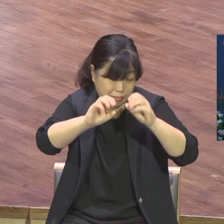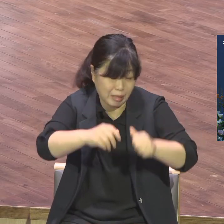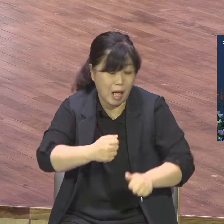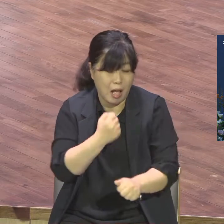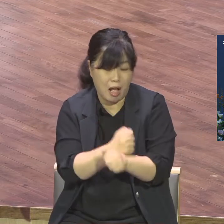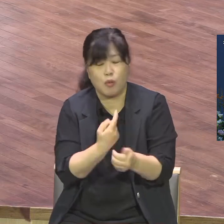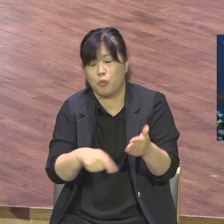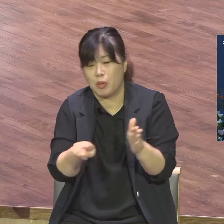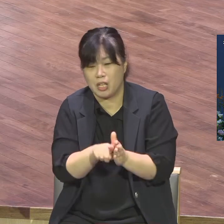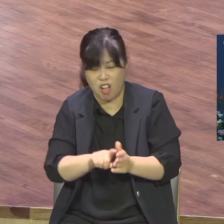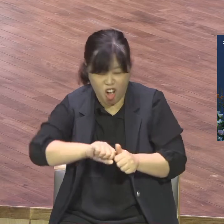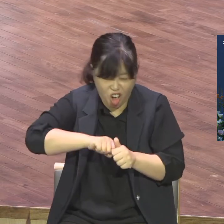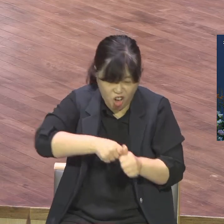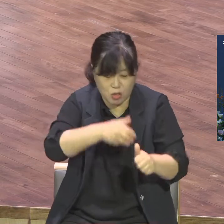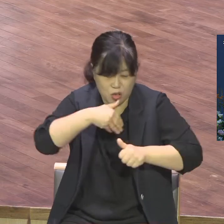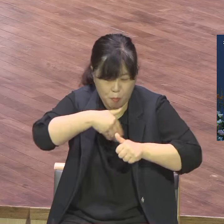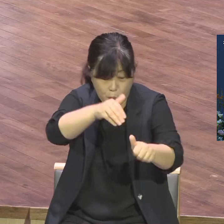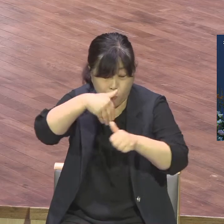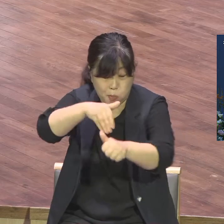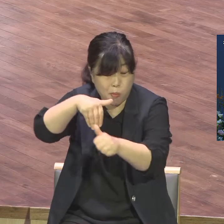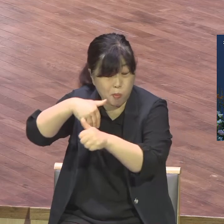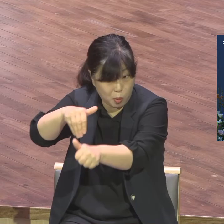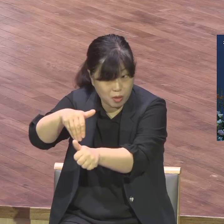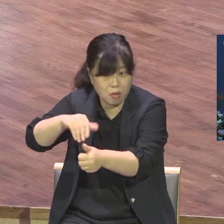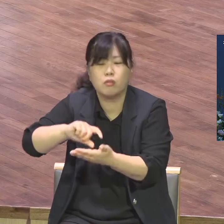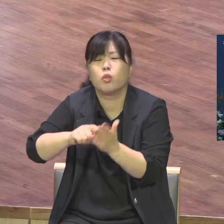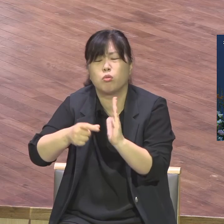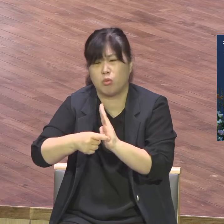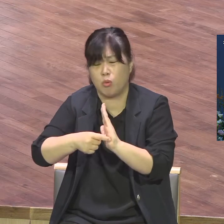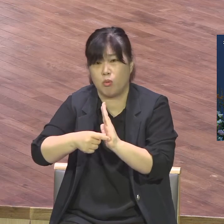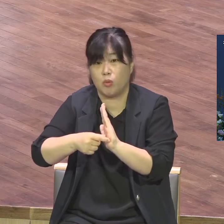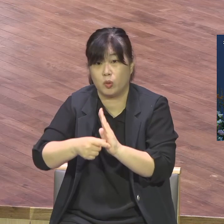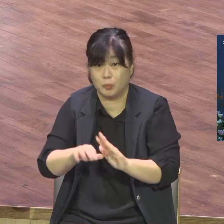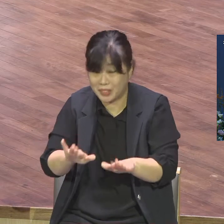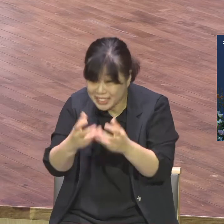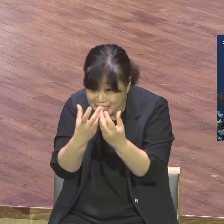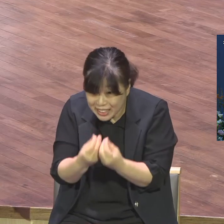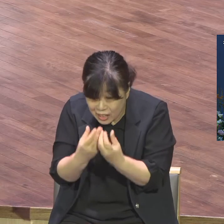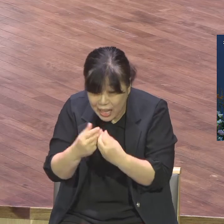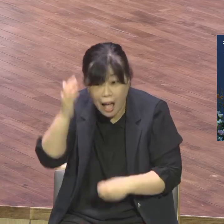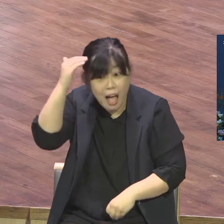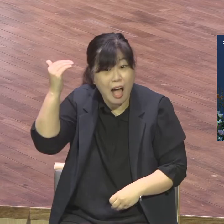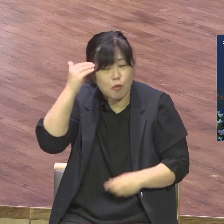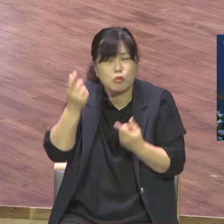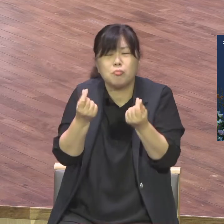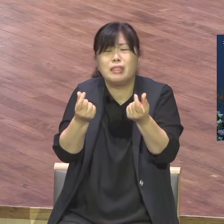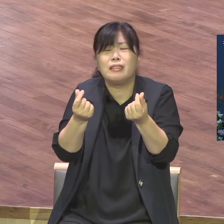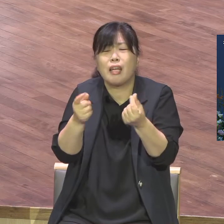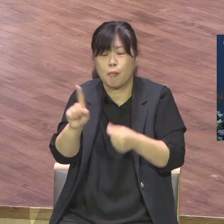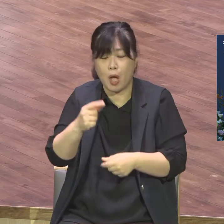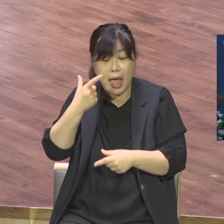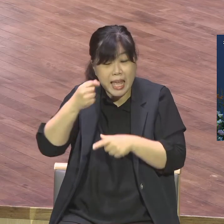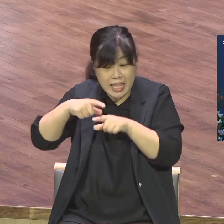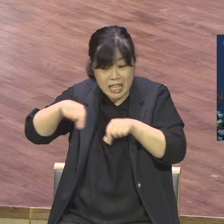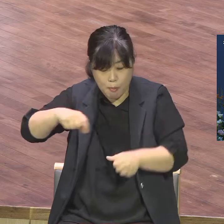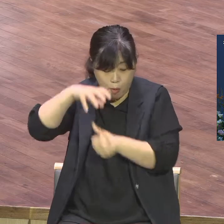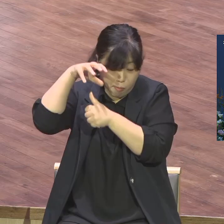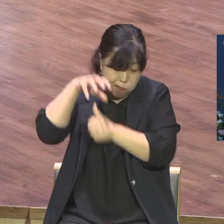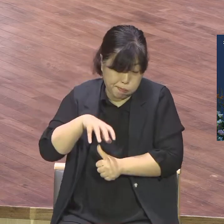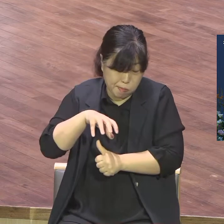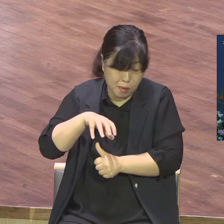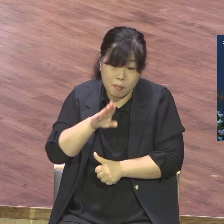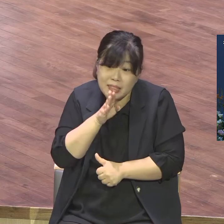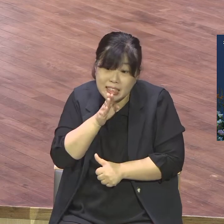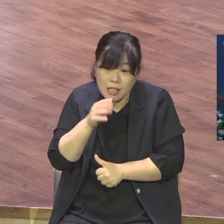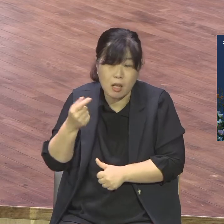얼마나 그 속국 고국 36년 동안 얼마나 괴로웠으면 지금까지 상처가 있습니까? 일본